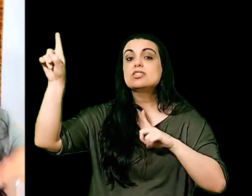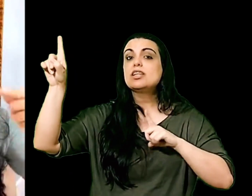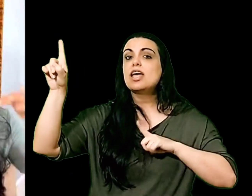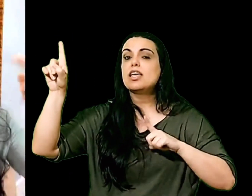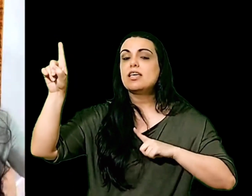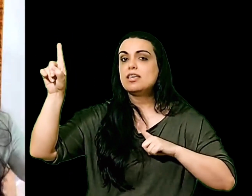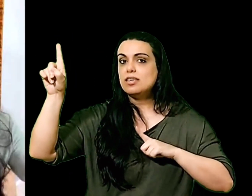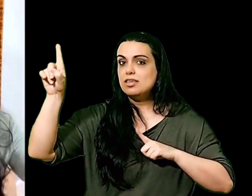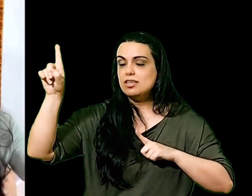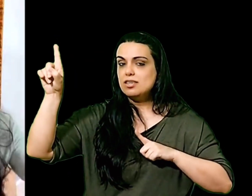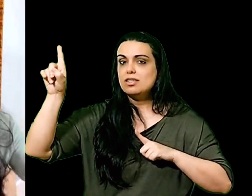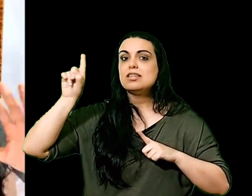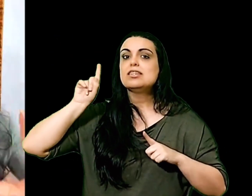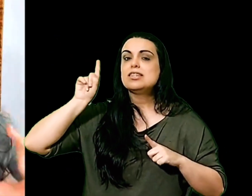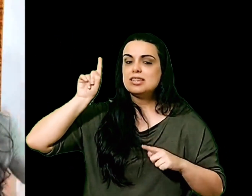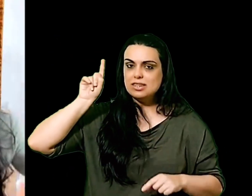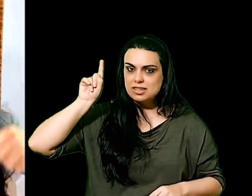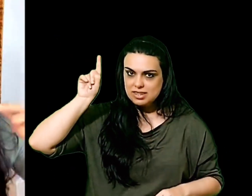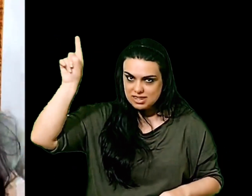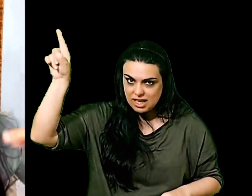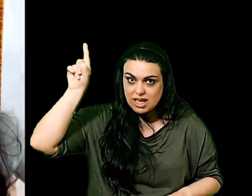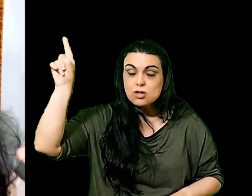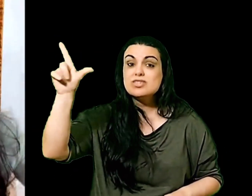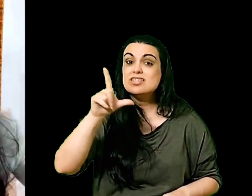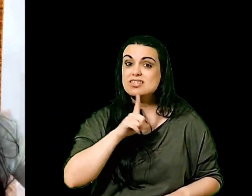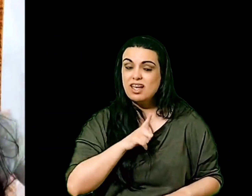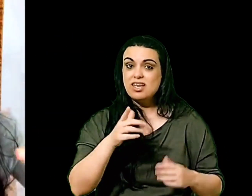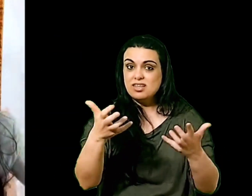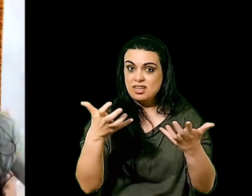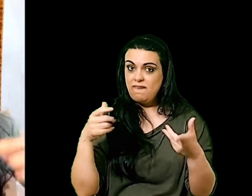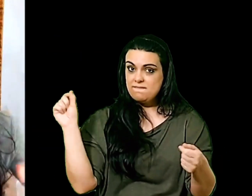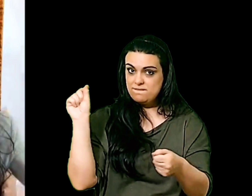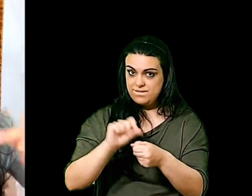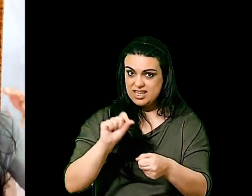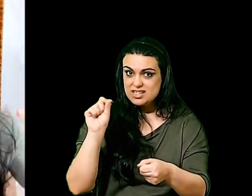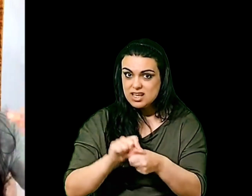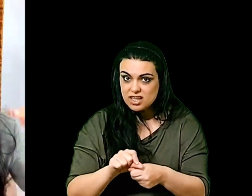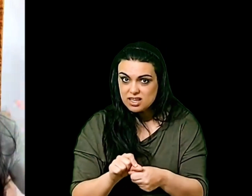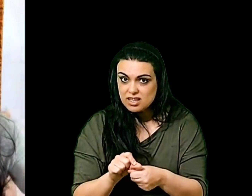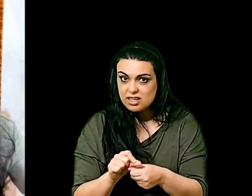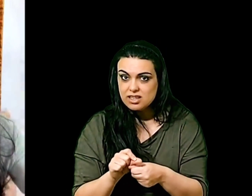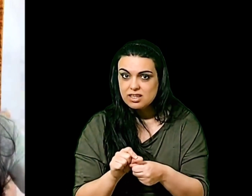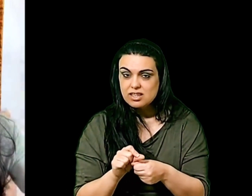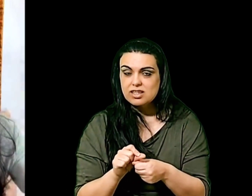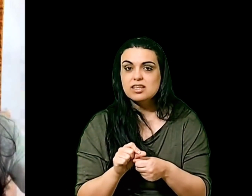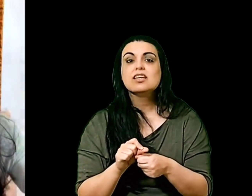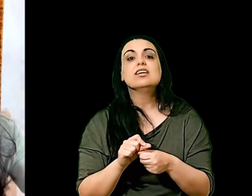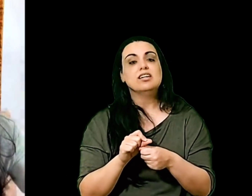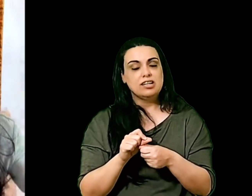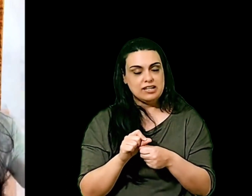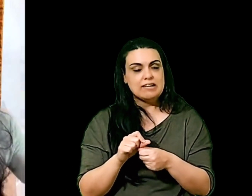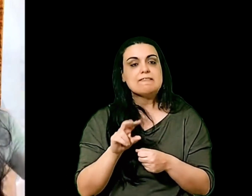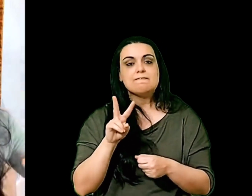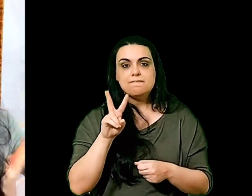tem pra fazer, perdão, aquilo que Deus tem pra fazer,